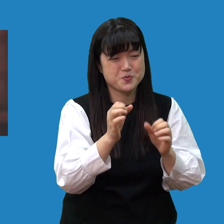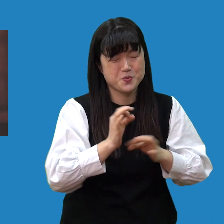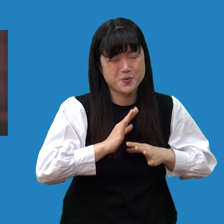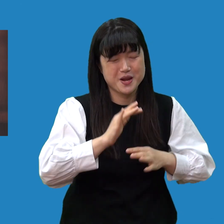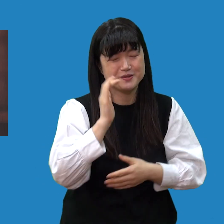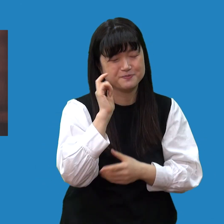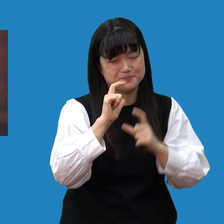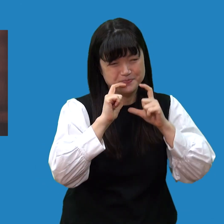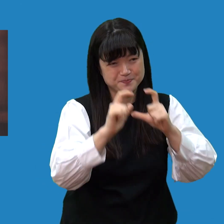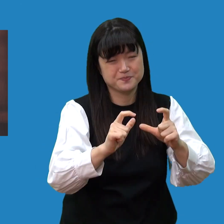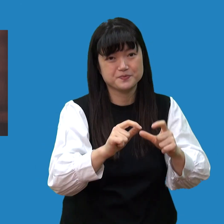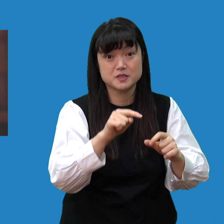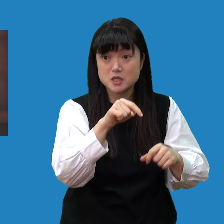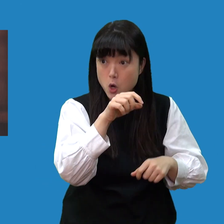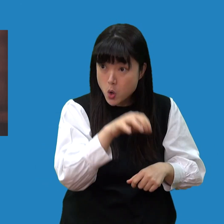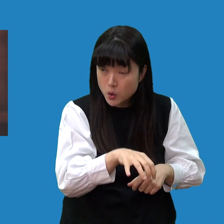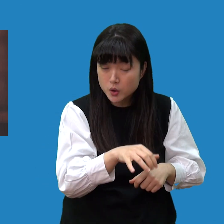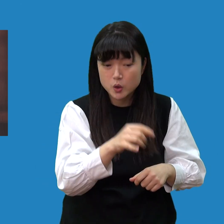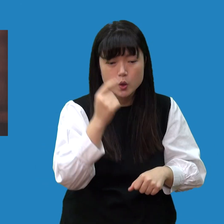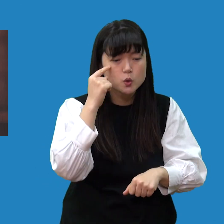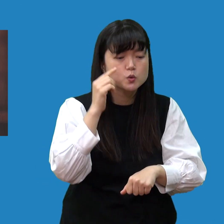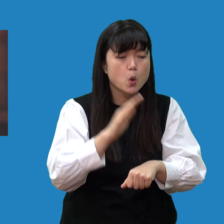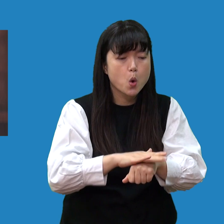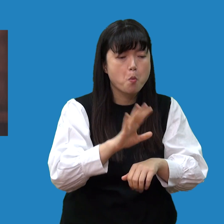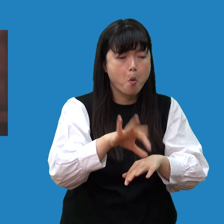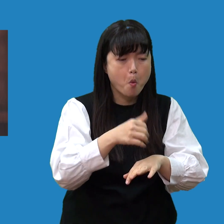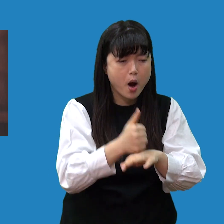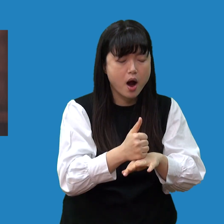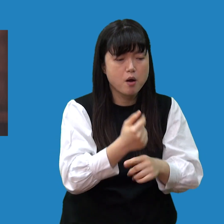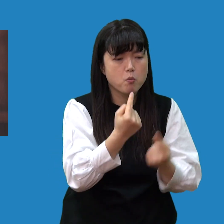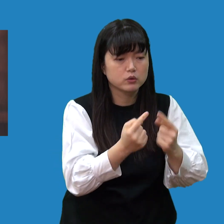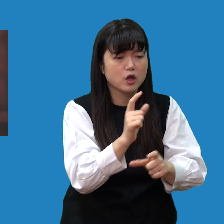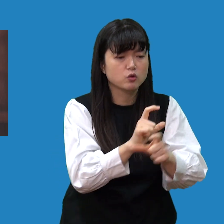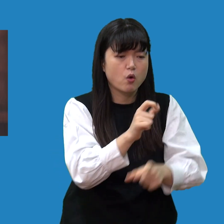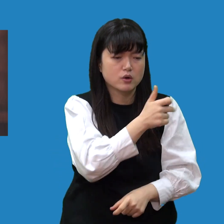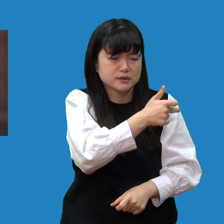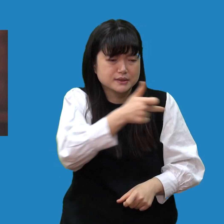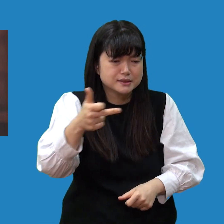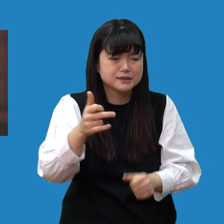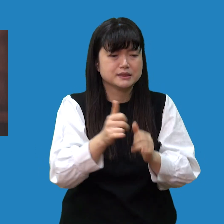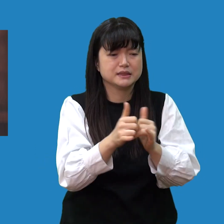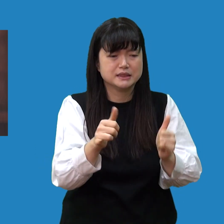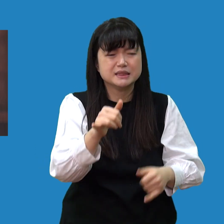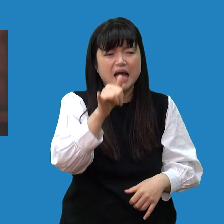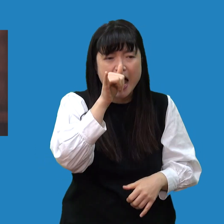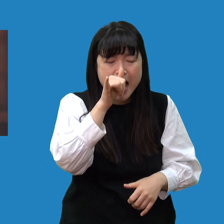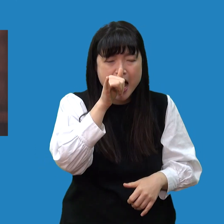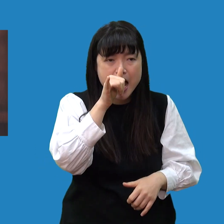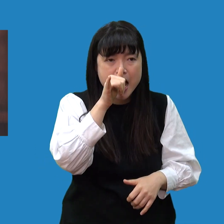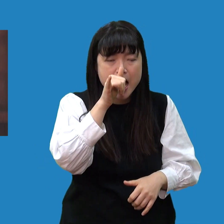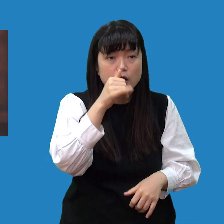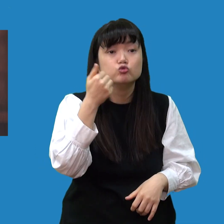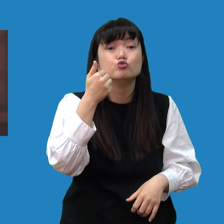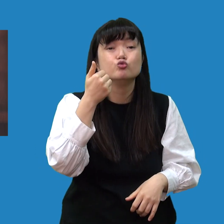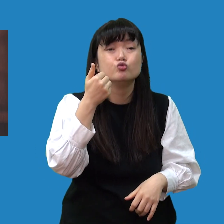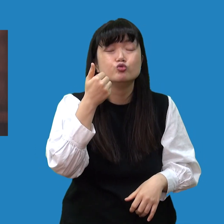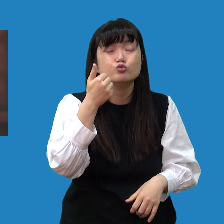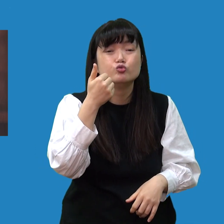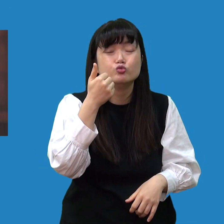하세요. 여기에 솔로몬보다 더 큰 이가 있느니라. 누가 한